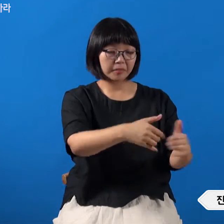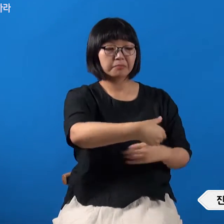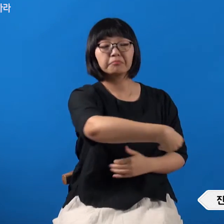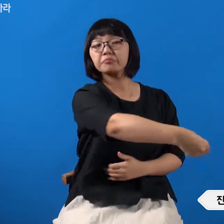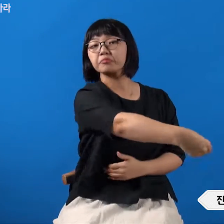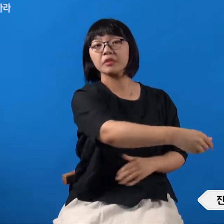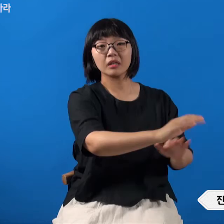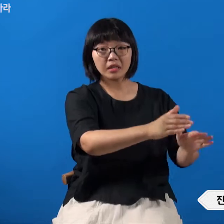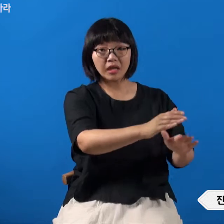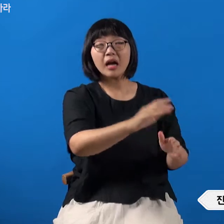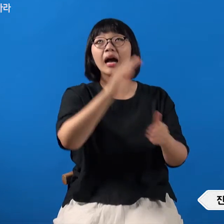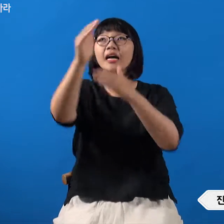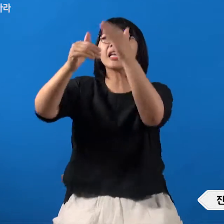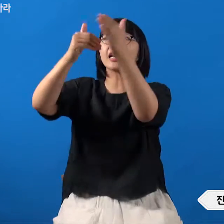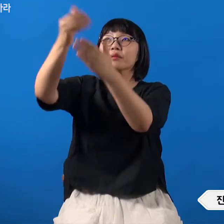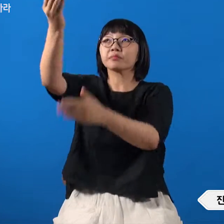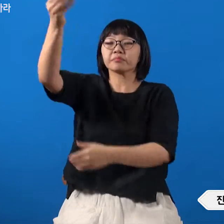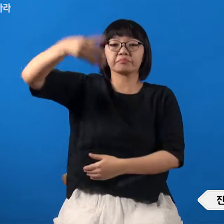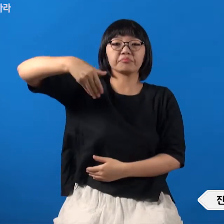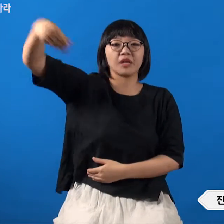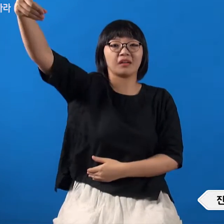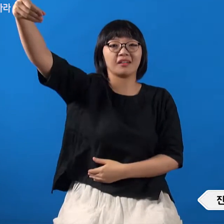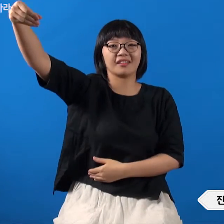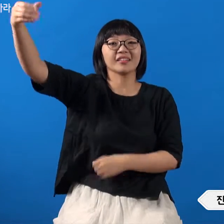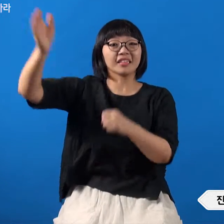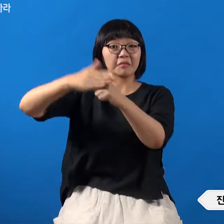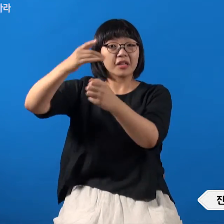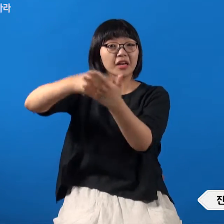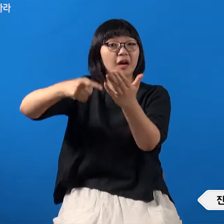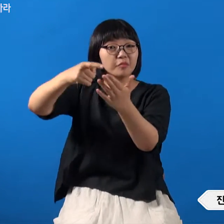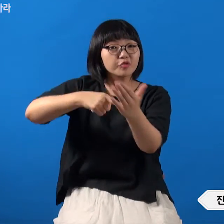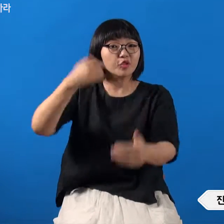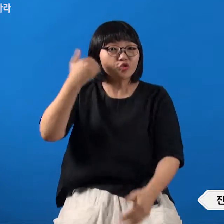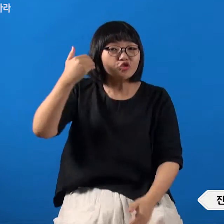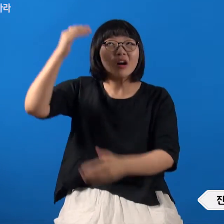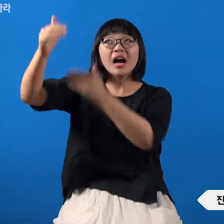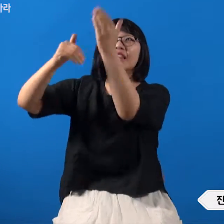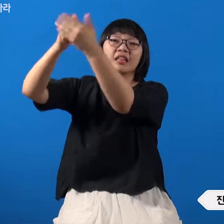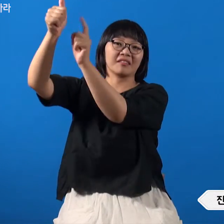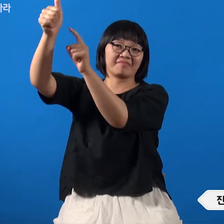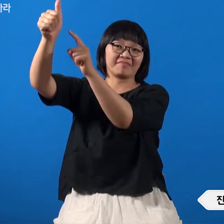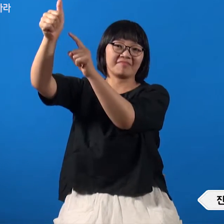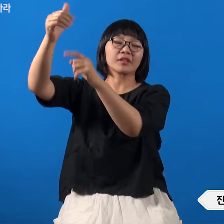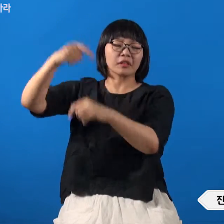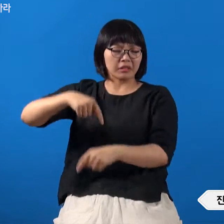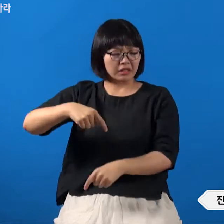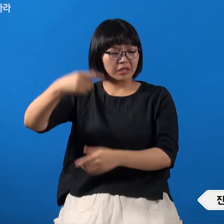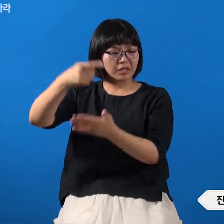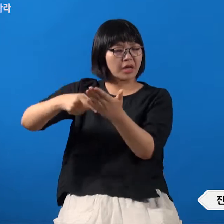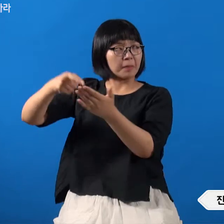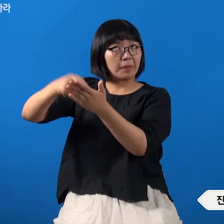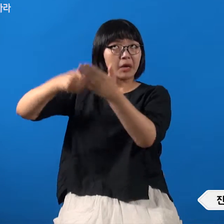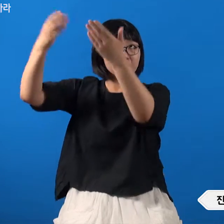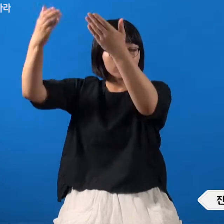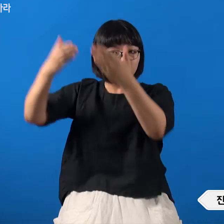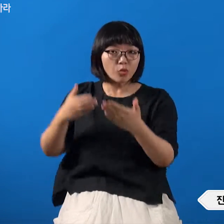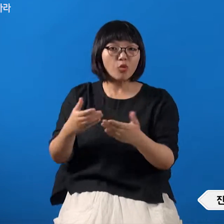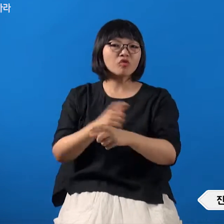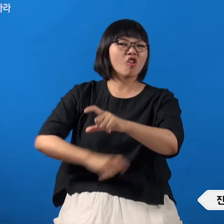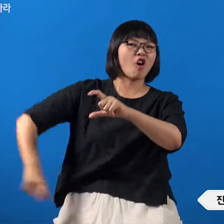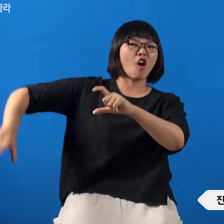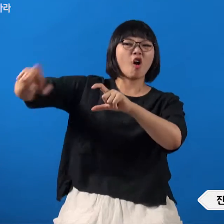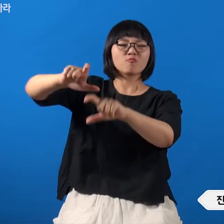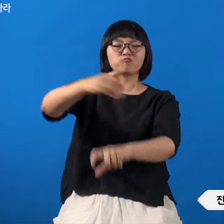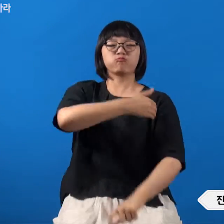채우시고 하나님의 축복이 베푸는 삶 가운데 있음을 성경은 말씀하고 있습니다. 그래서